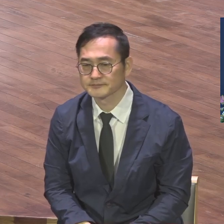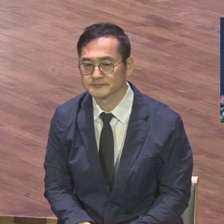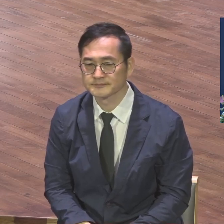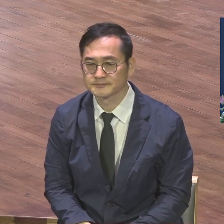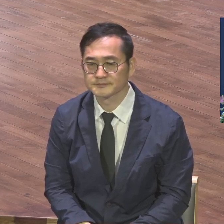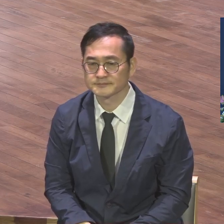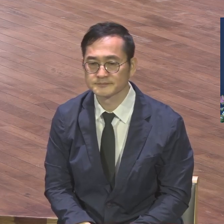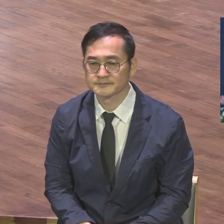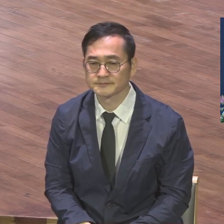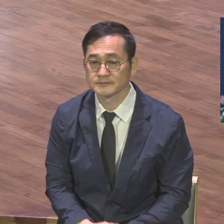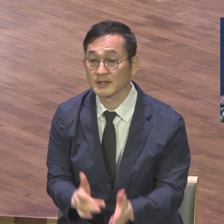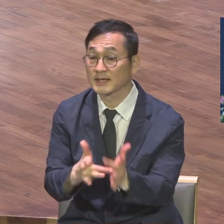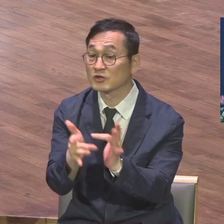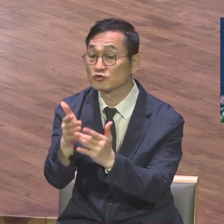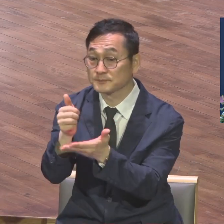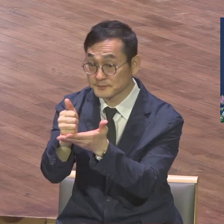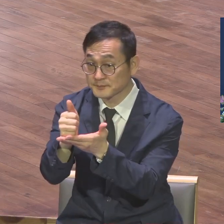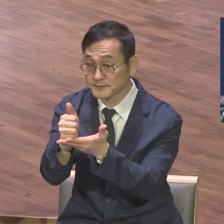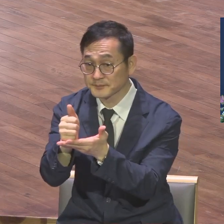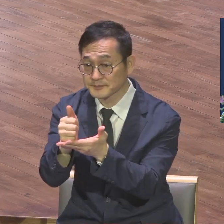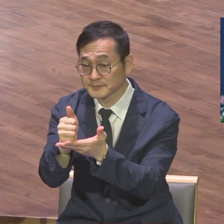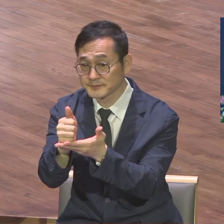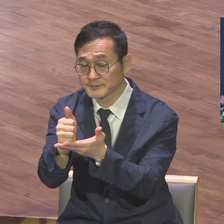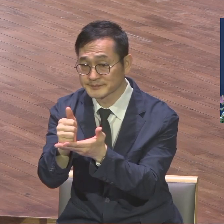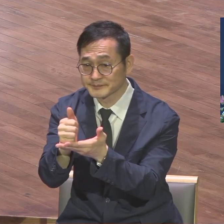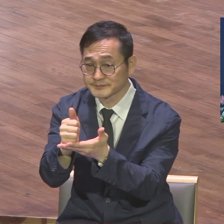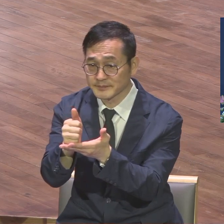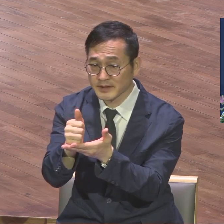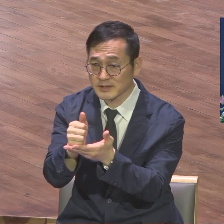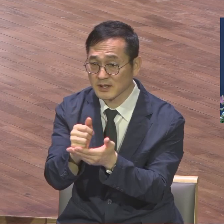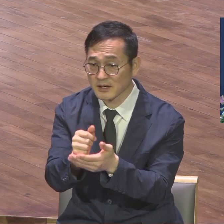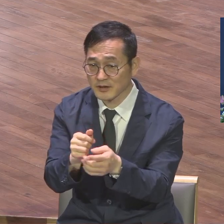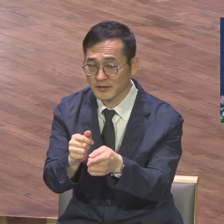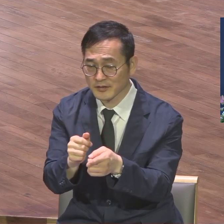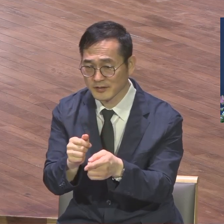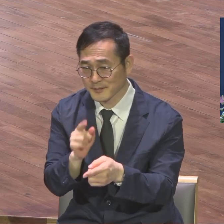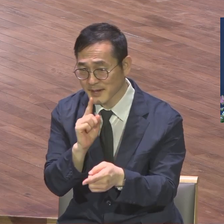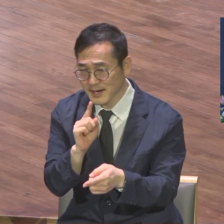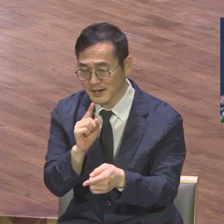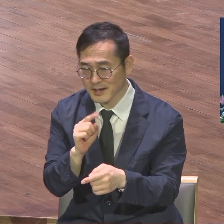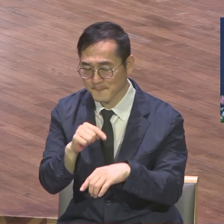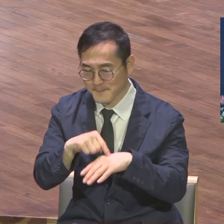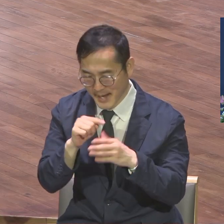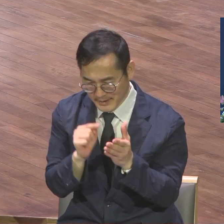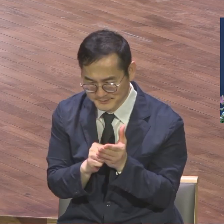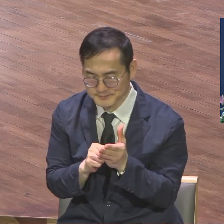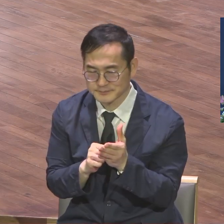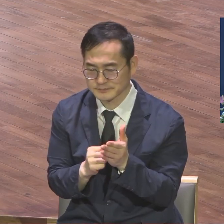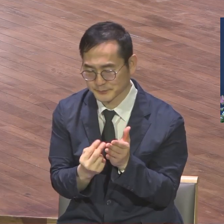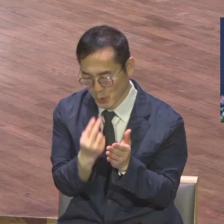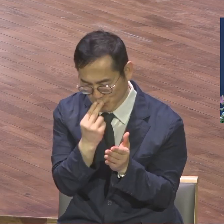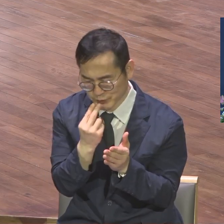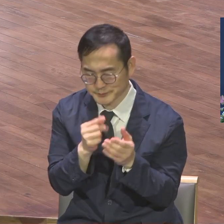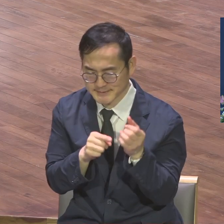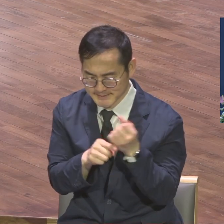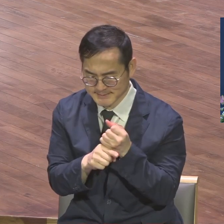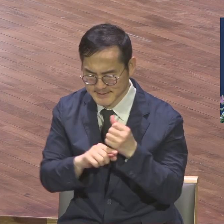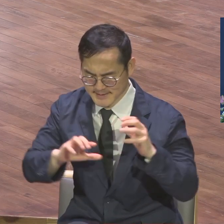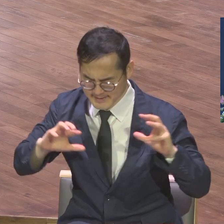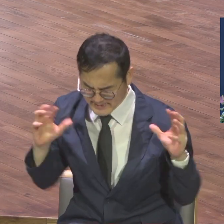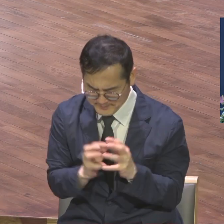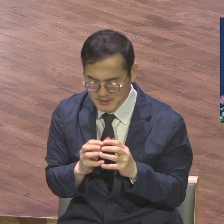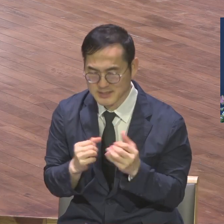예수님께서 말씀하신 첫 번째 계명은 마음을 다하고 목숨을 다하고 뜻을